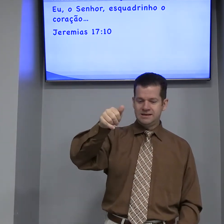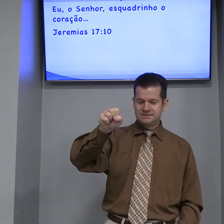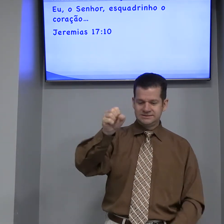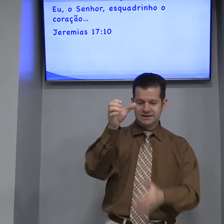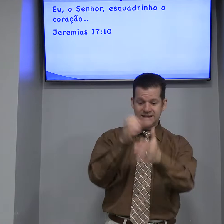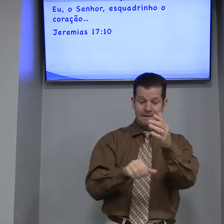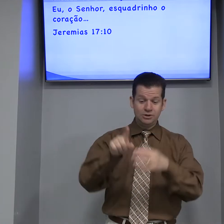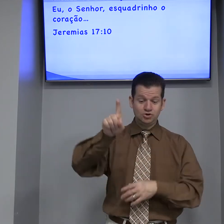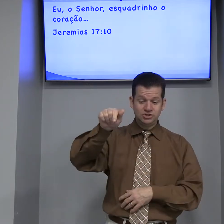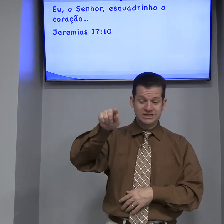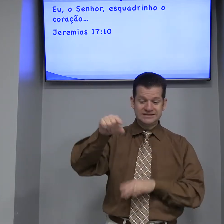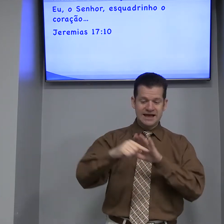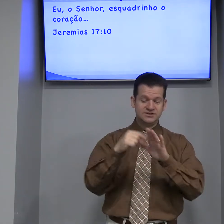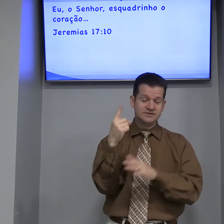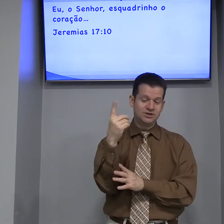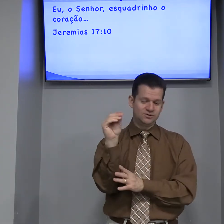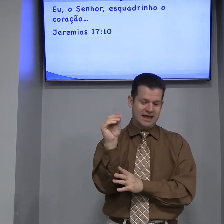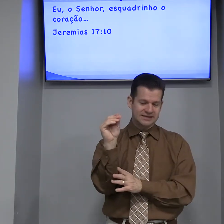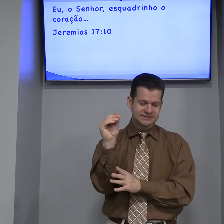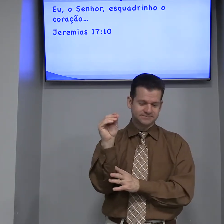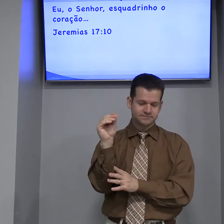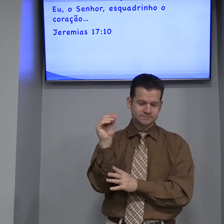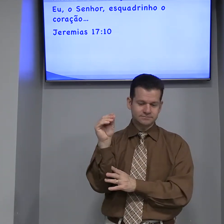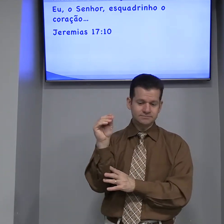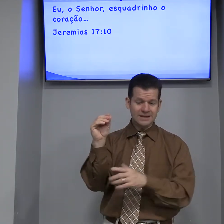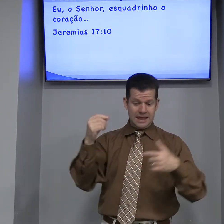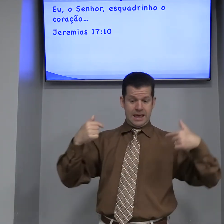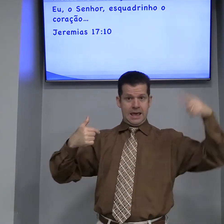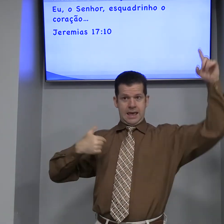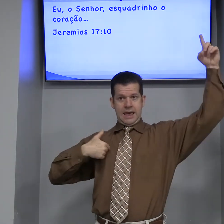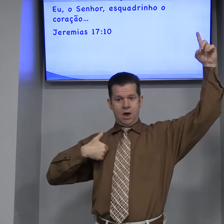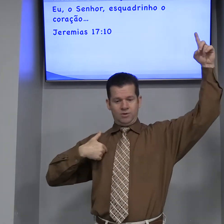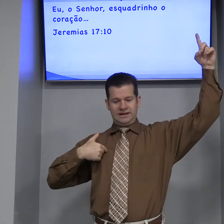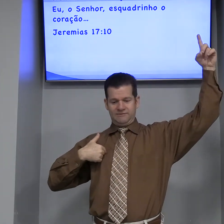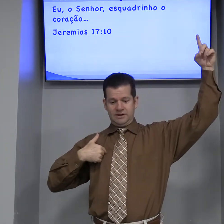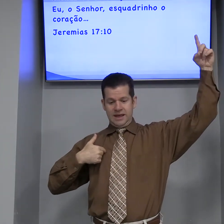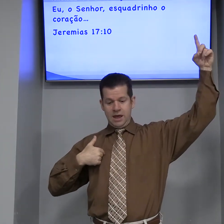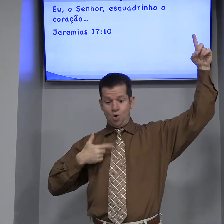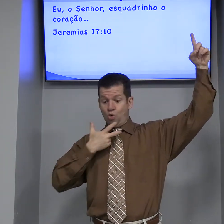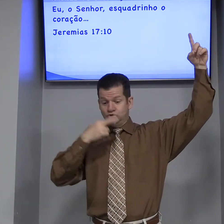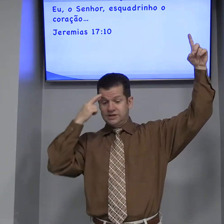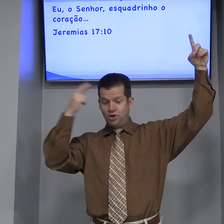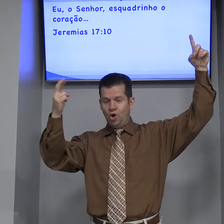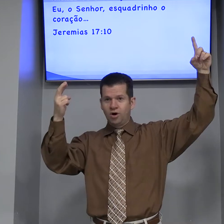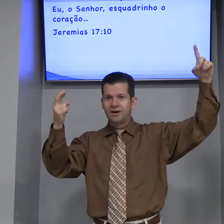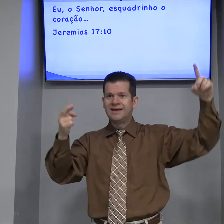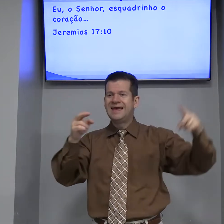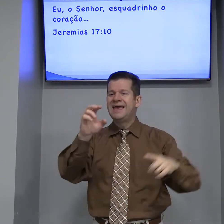Jeremias, capítulo 17, versículo 10. Eu, né, falando, eu, o Senhor,